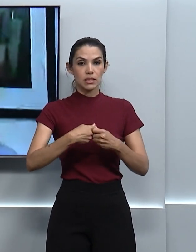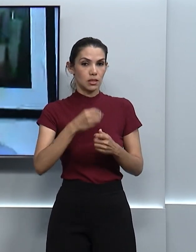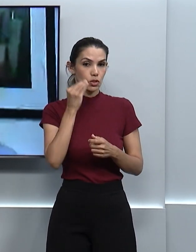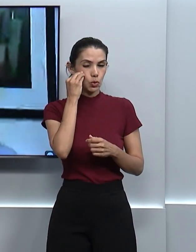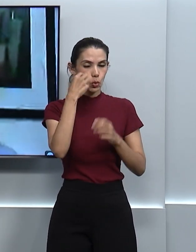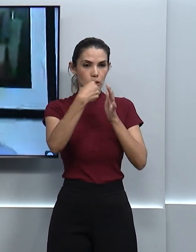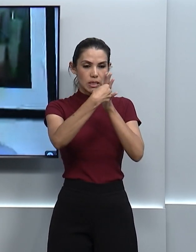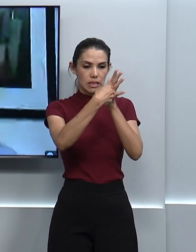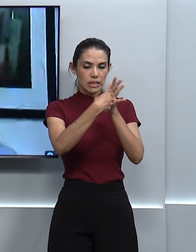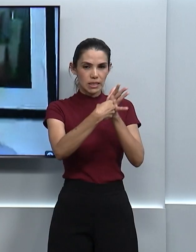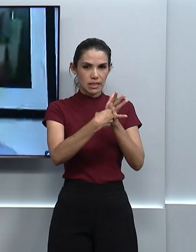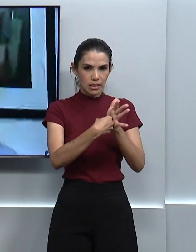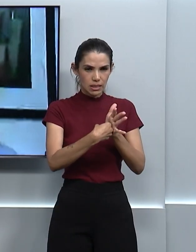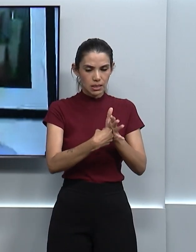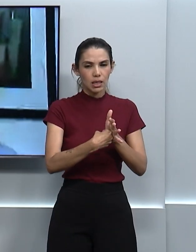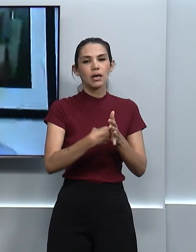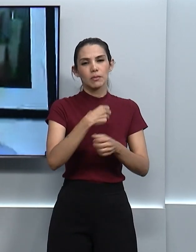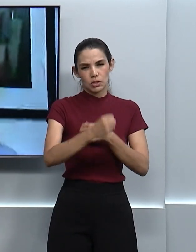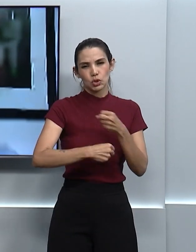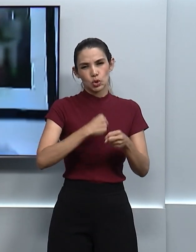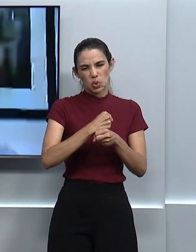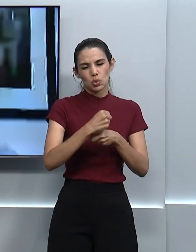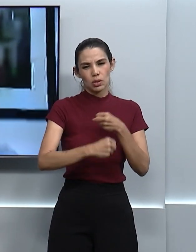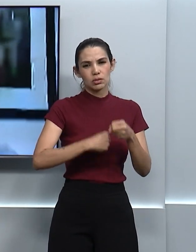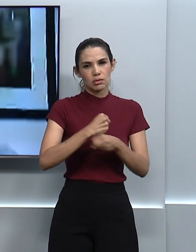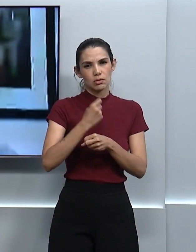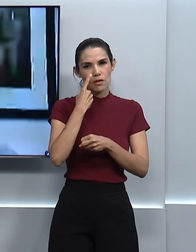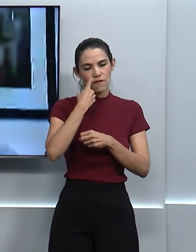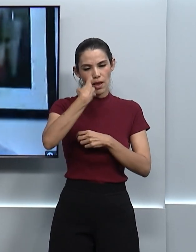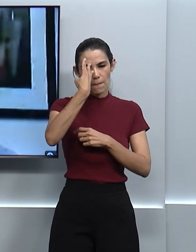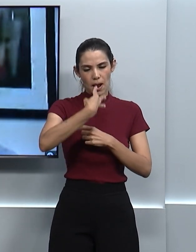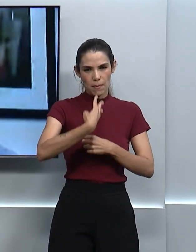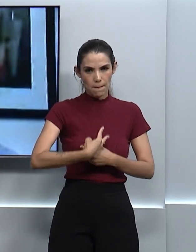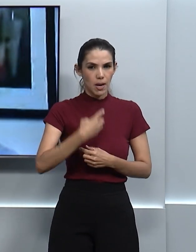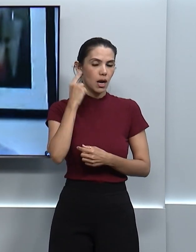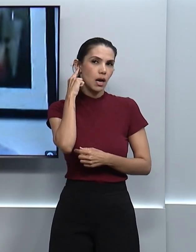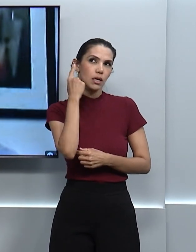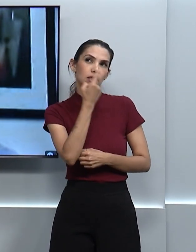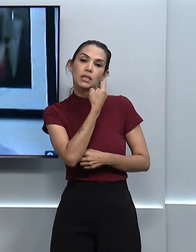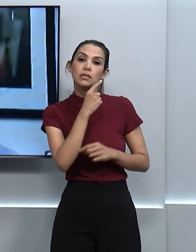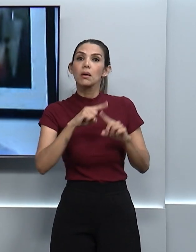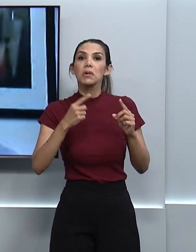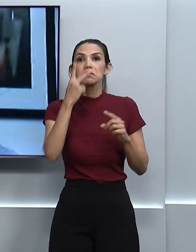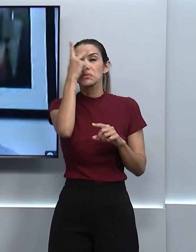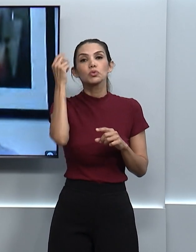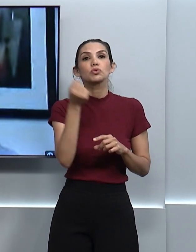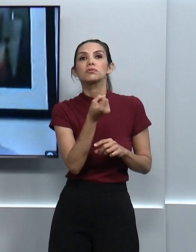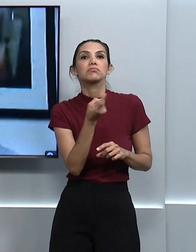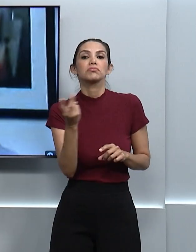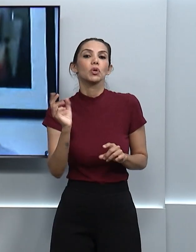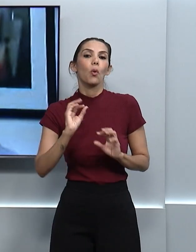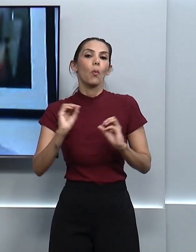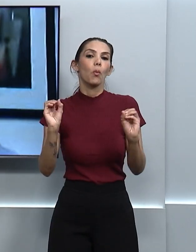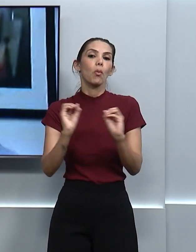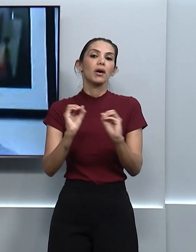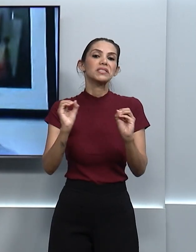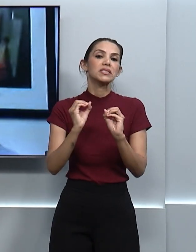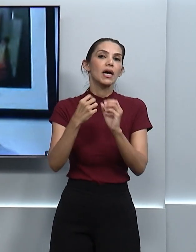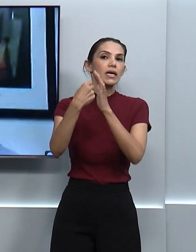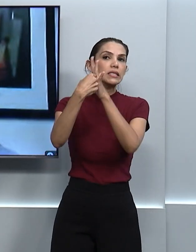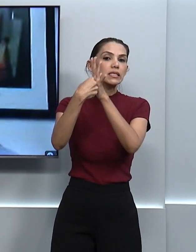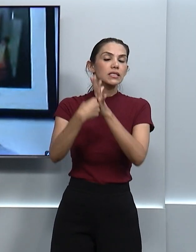temporário, aquele teste regular em que a gente faz uma medição, mas quem não passa por isso, como saber que você